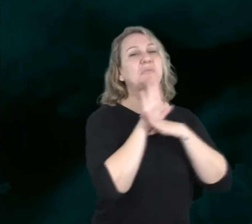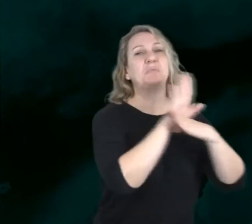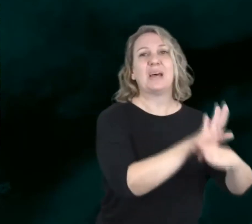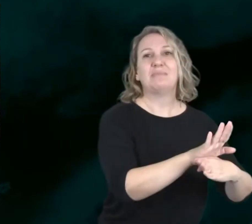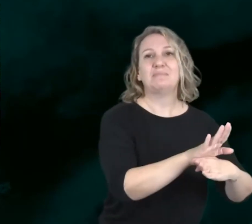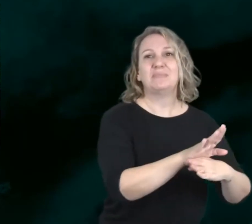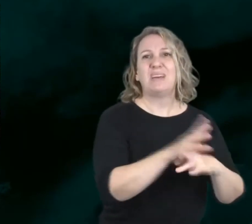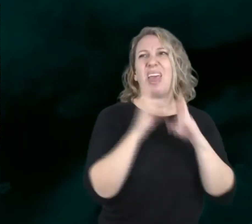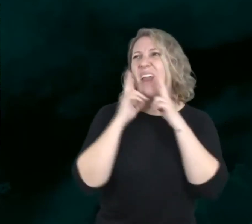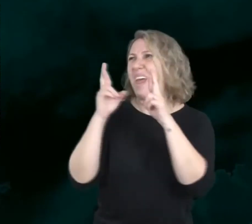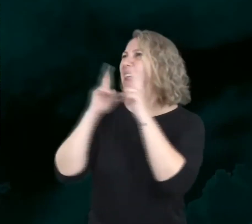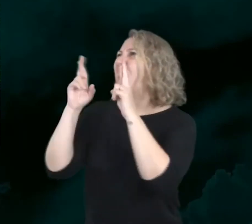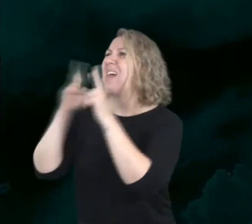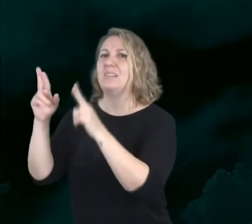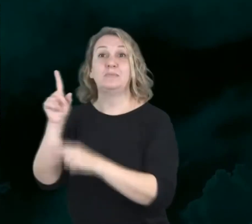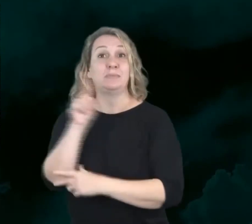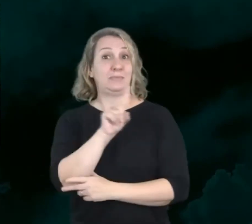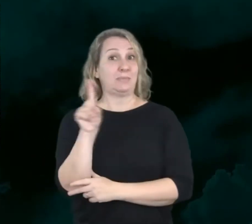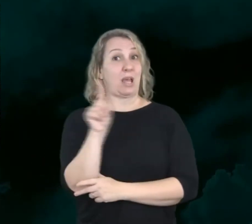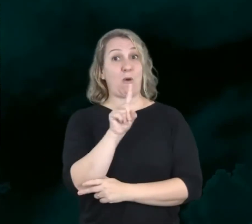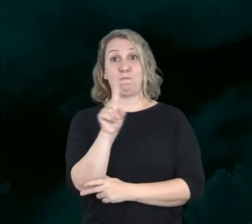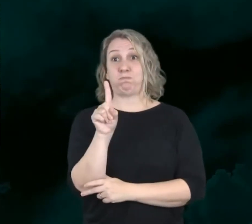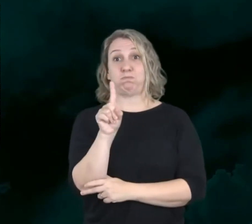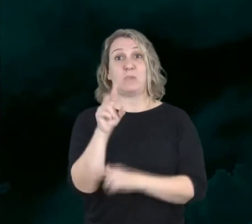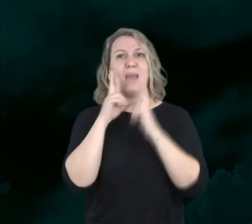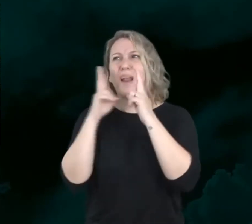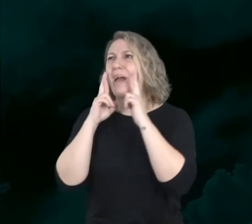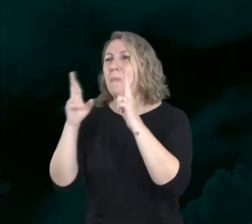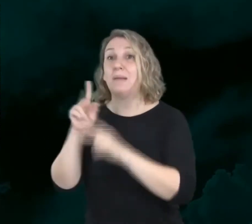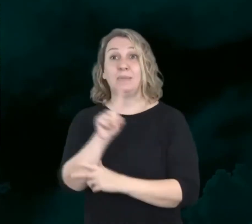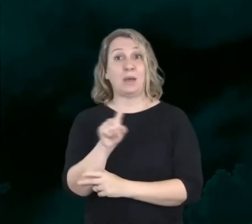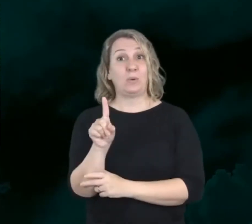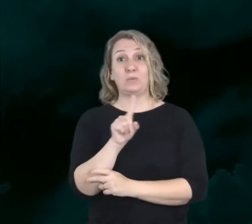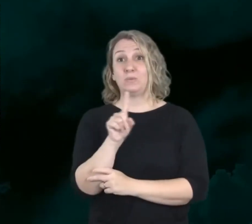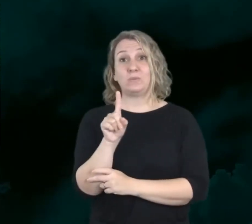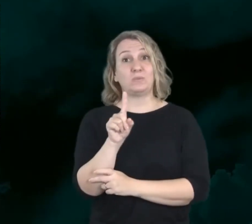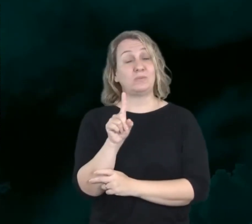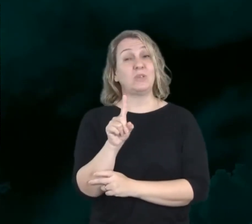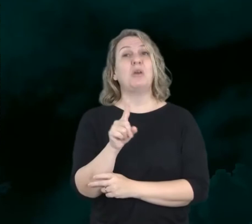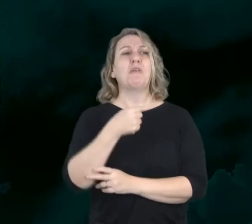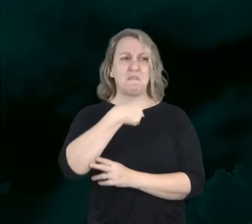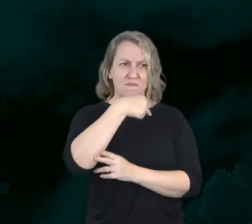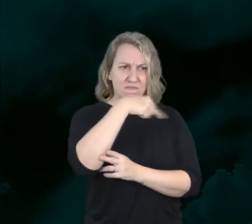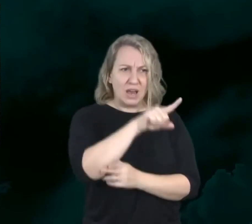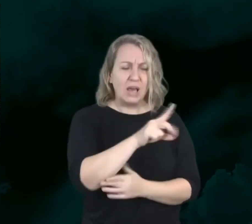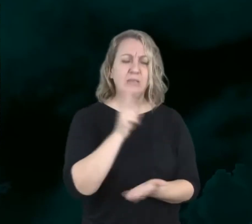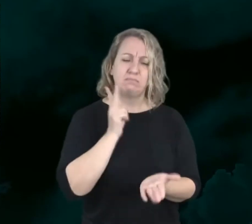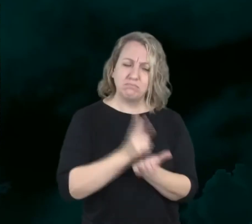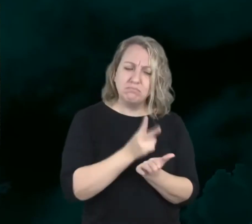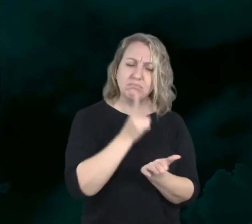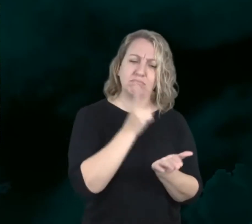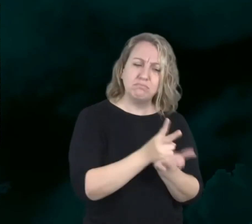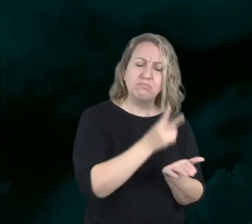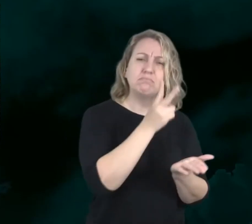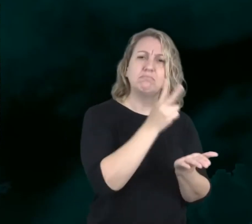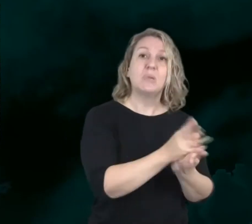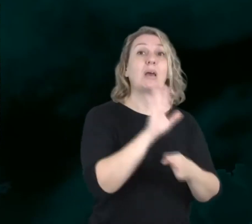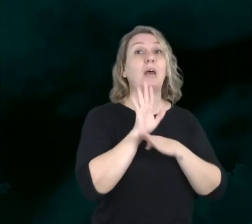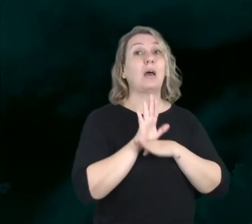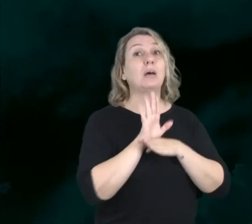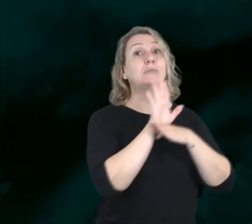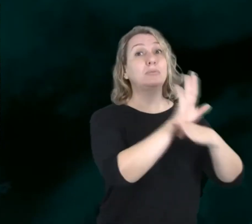pedir nenhuma recompensa. Não queremos fama para nós, não queremos glória para nós, não queremos dinheiro, né? Nós